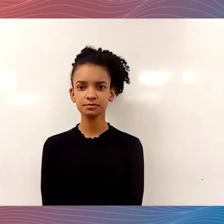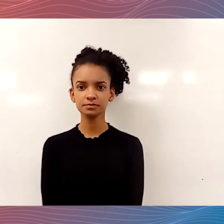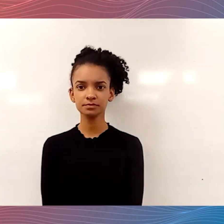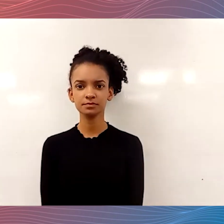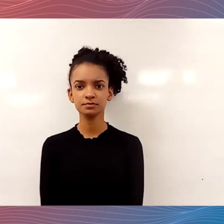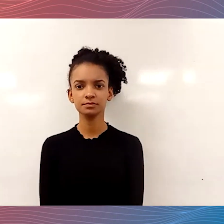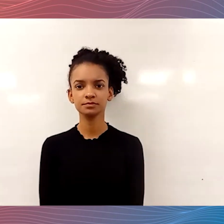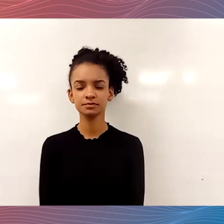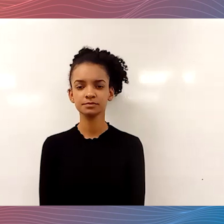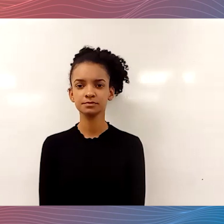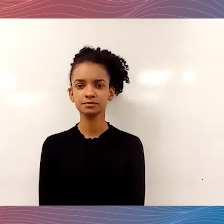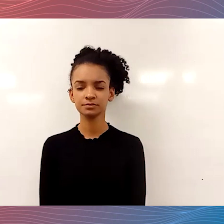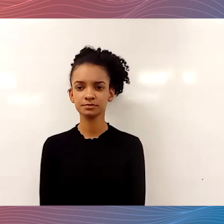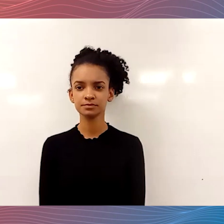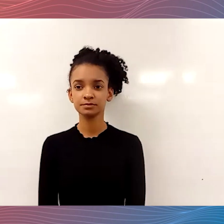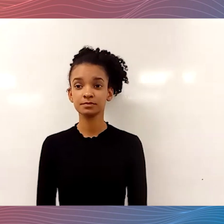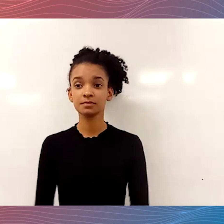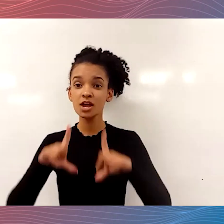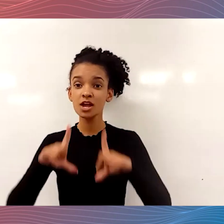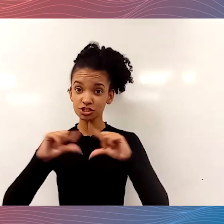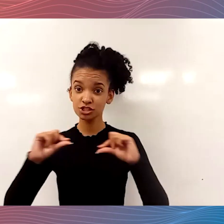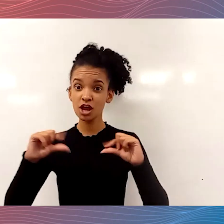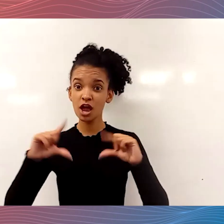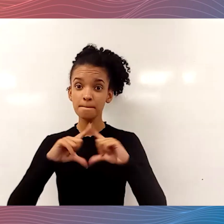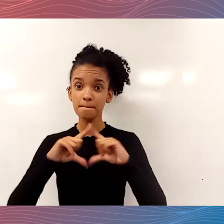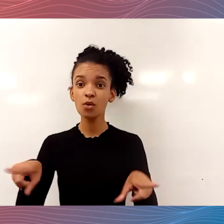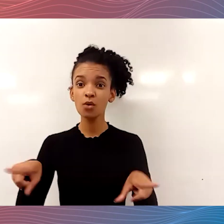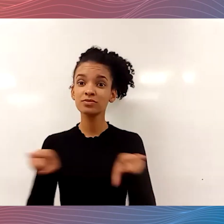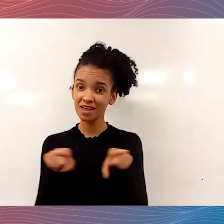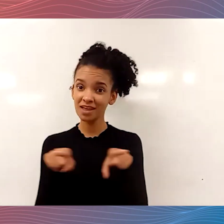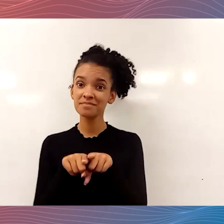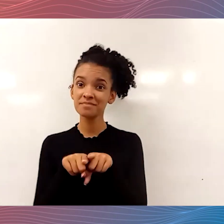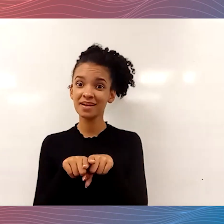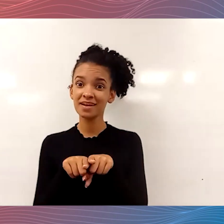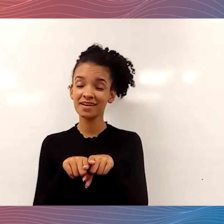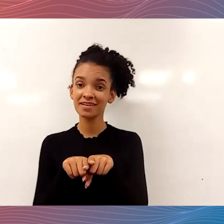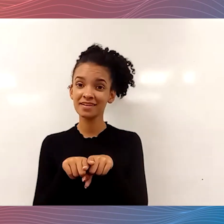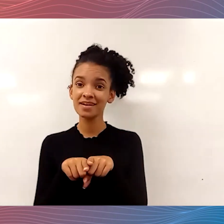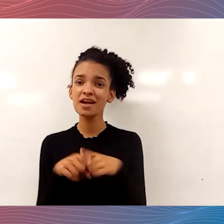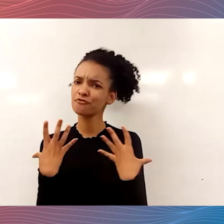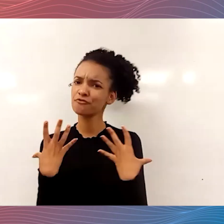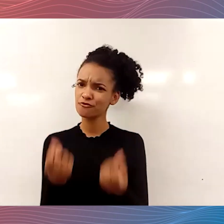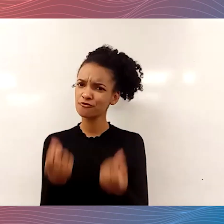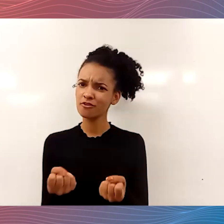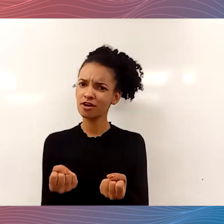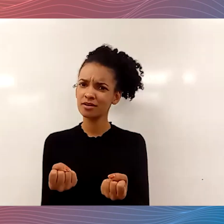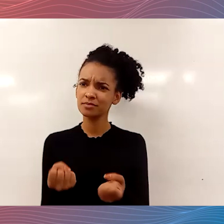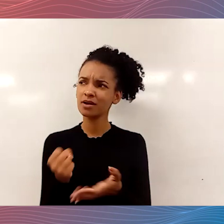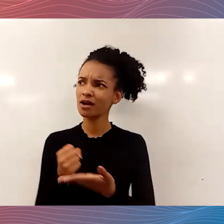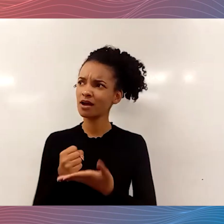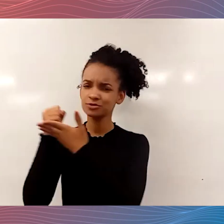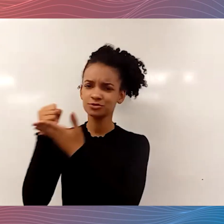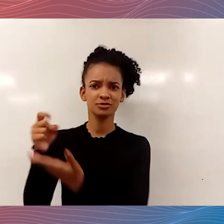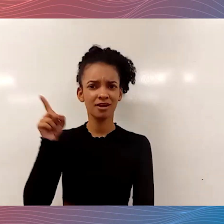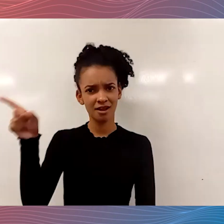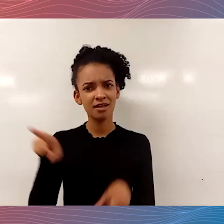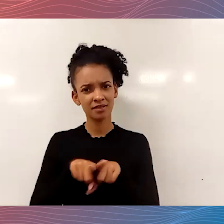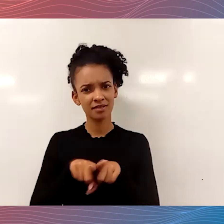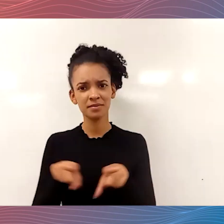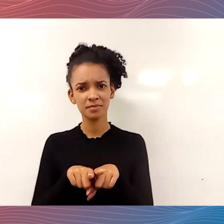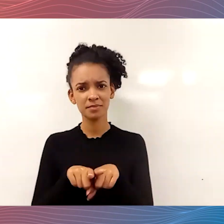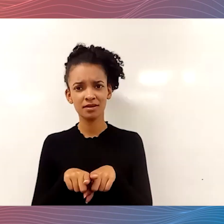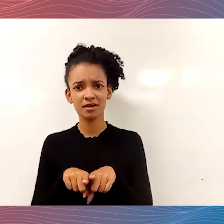Japão, temos irmãos lá? Vamos mexer com eles. Não, esse time faz parte do mundo todo desse